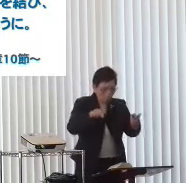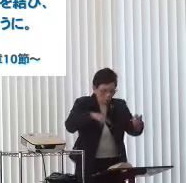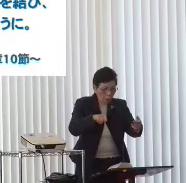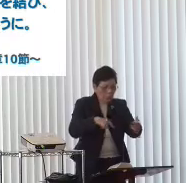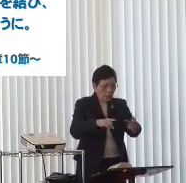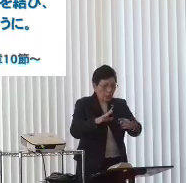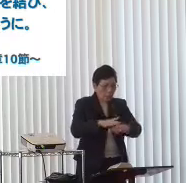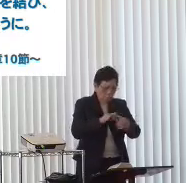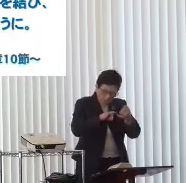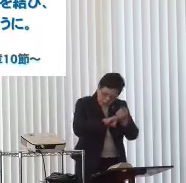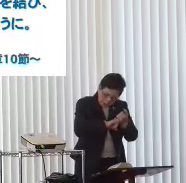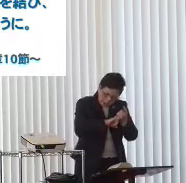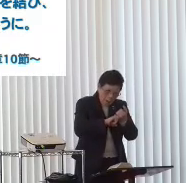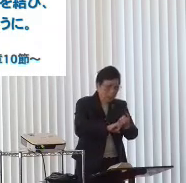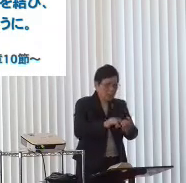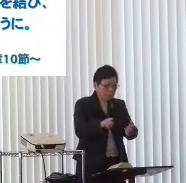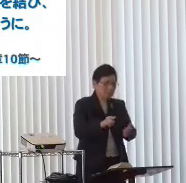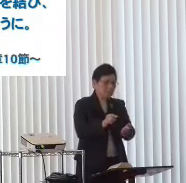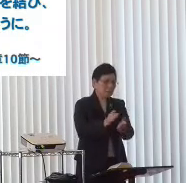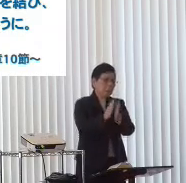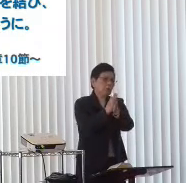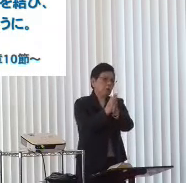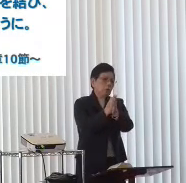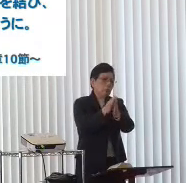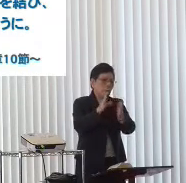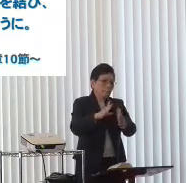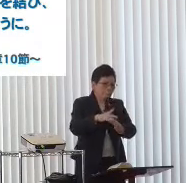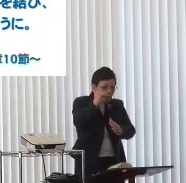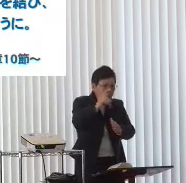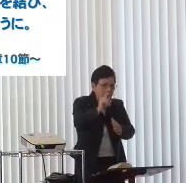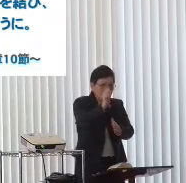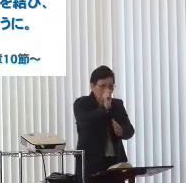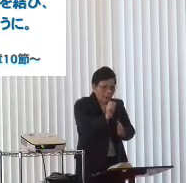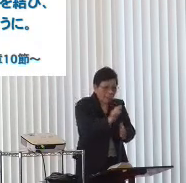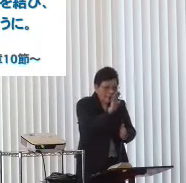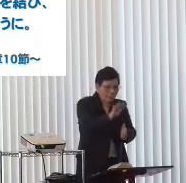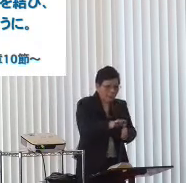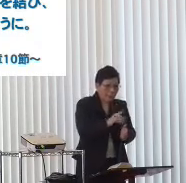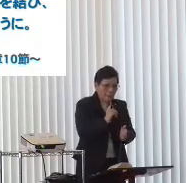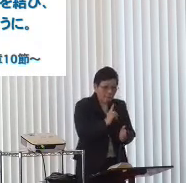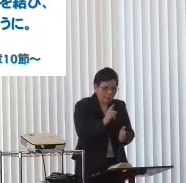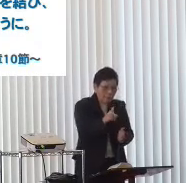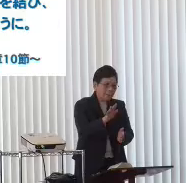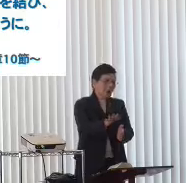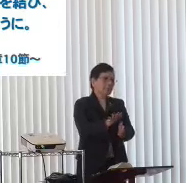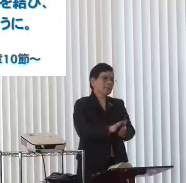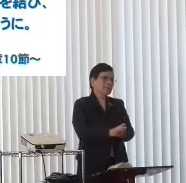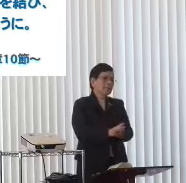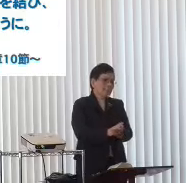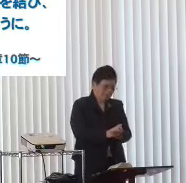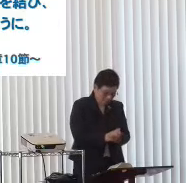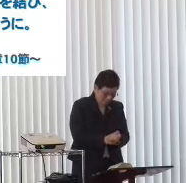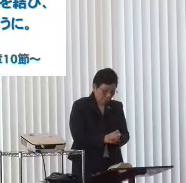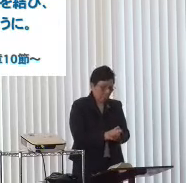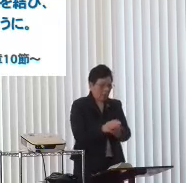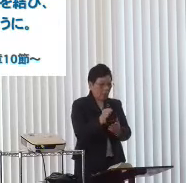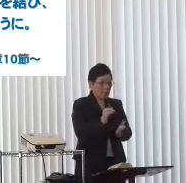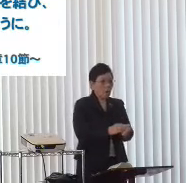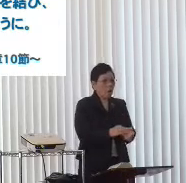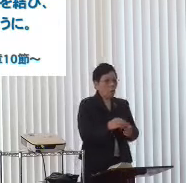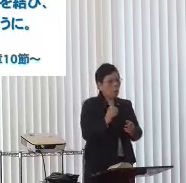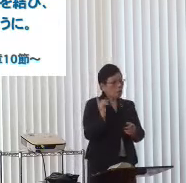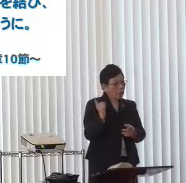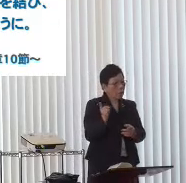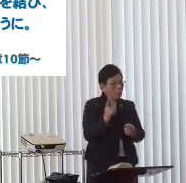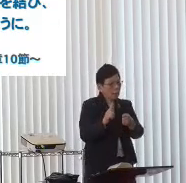ているんですけれども、その一部であります。パウロがコロサイの信徒のために祈った祈りは、